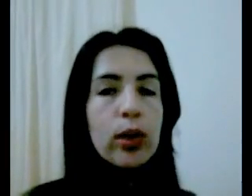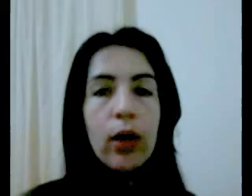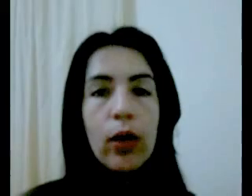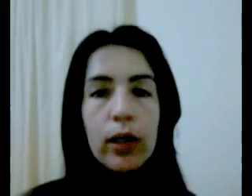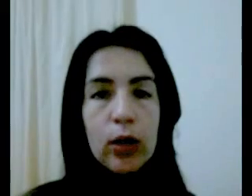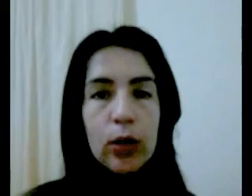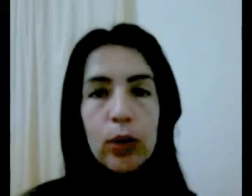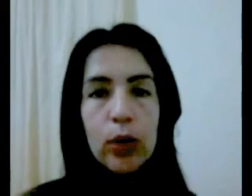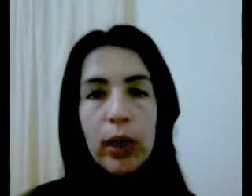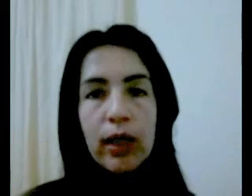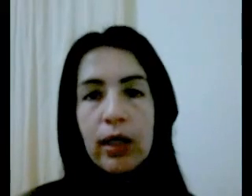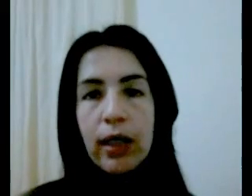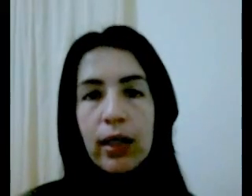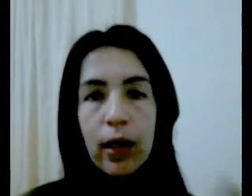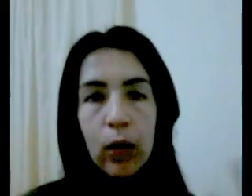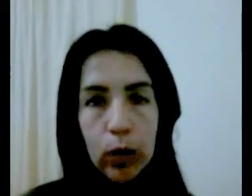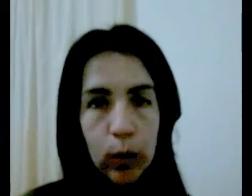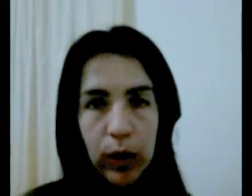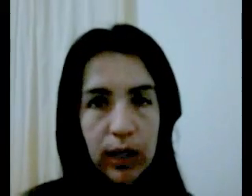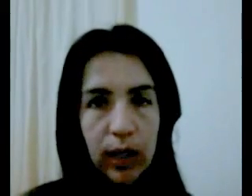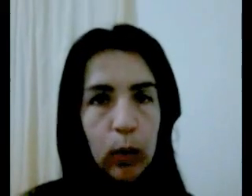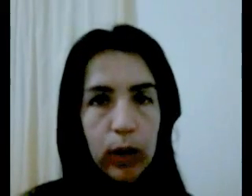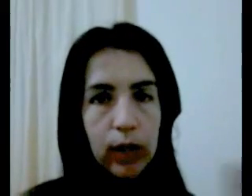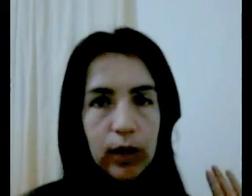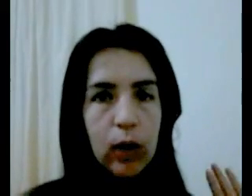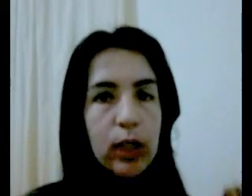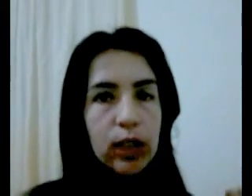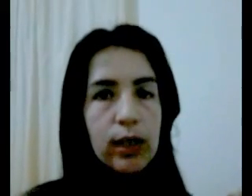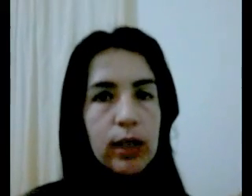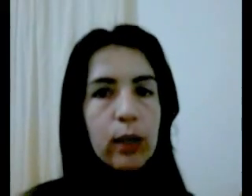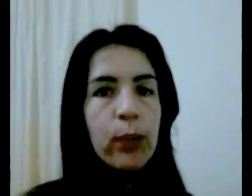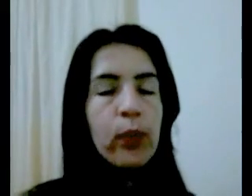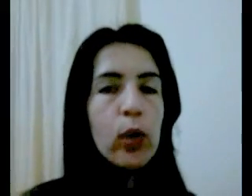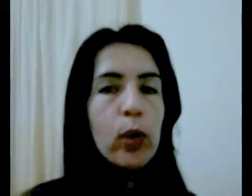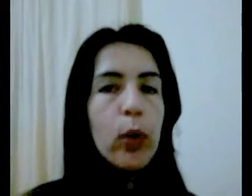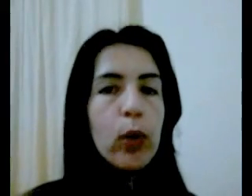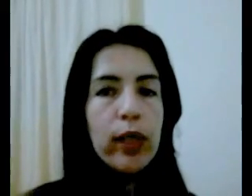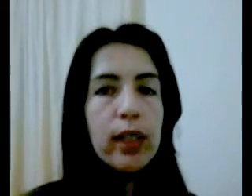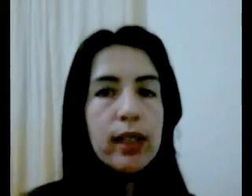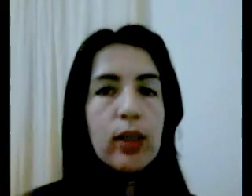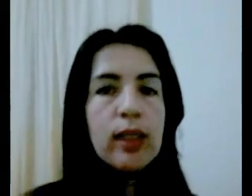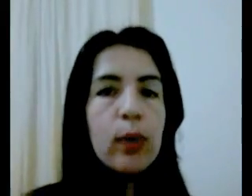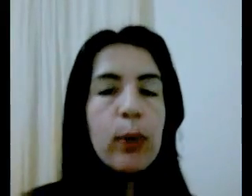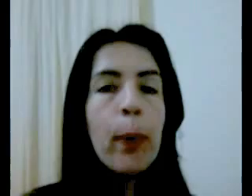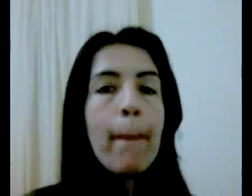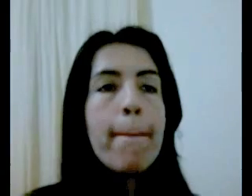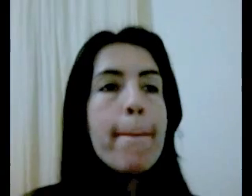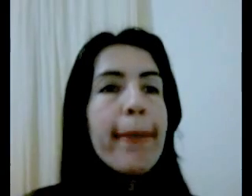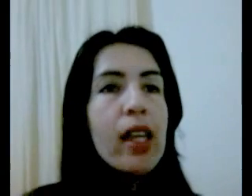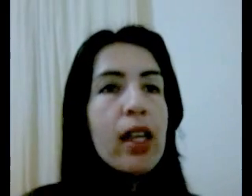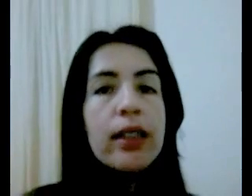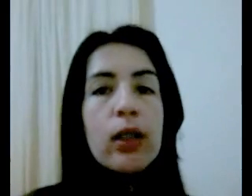consulta agora em junho para atender em agosto, por exemplo. Geralmente é assim. No meu convênio está sendo assim.